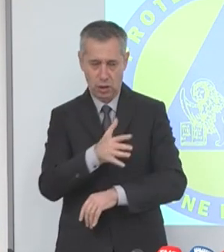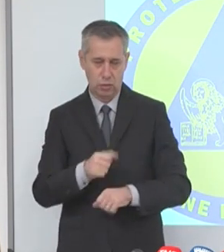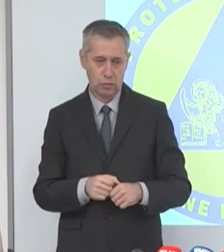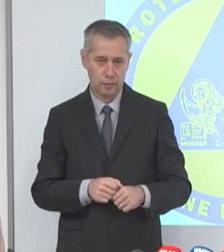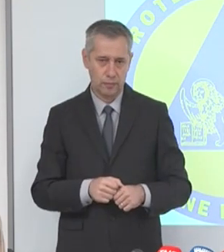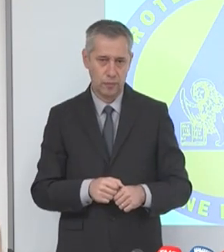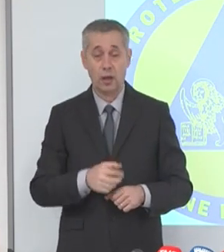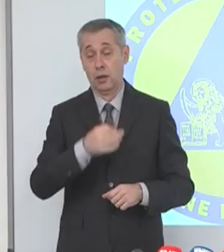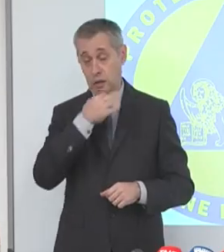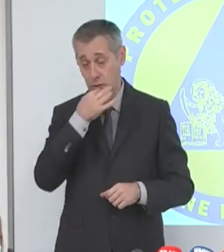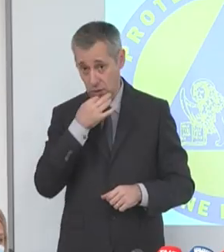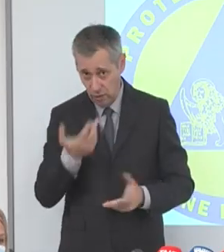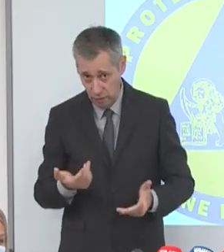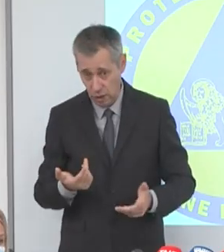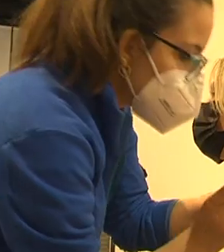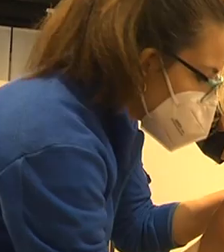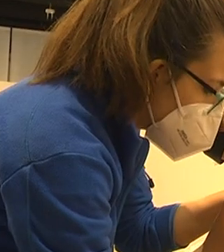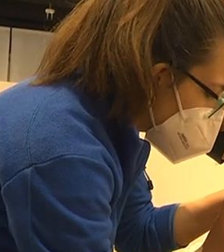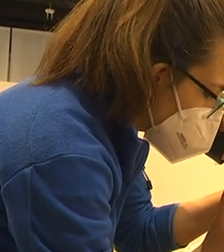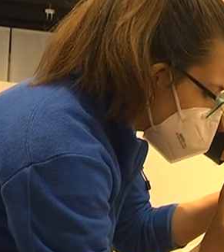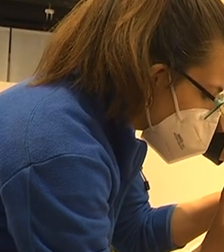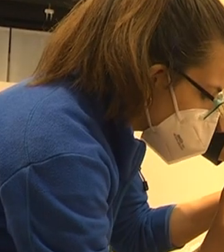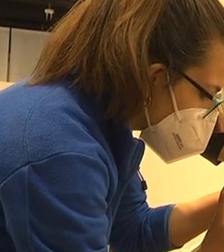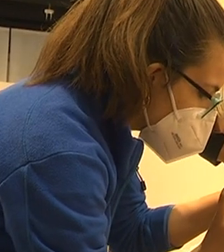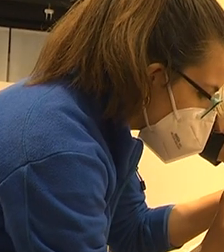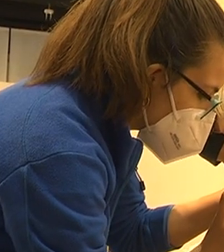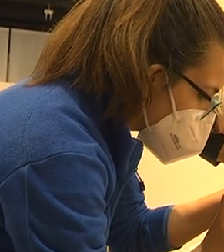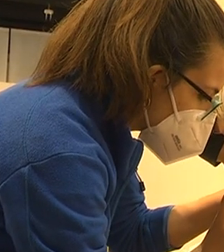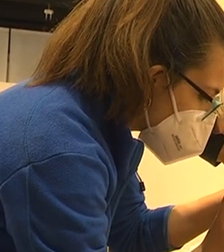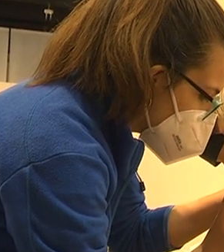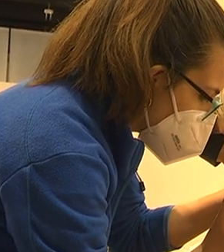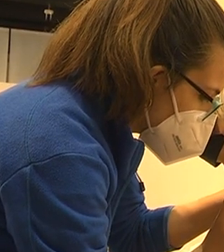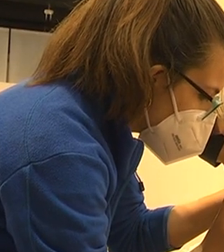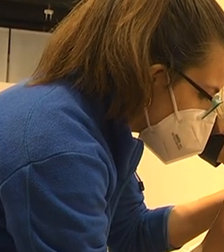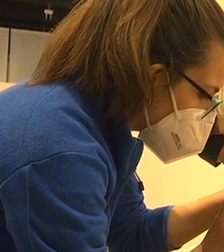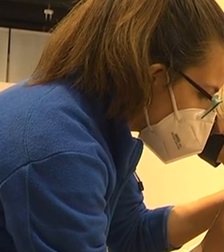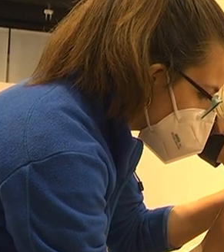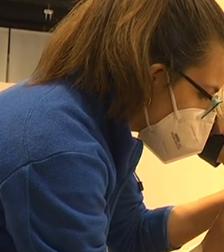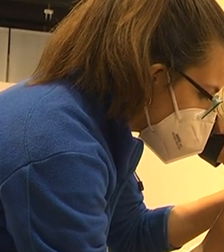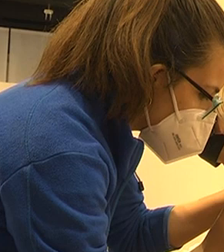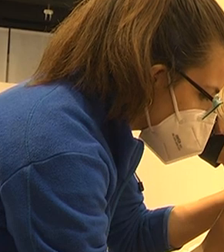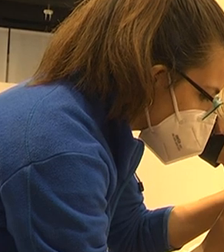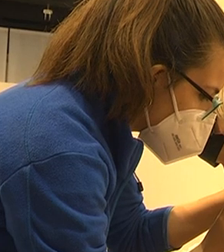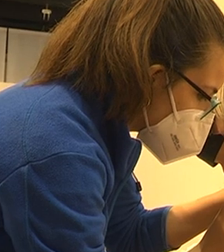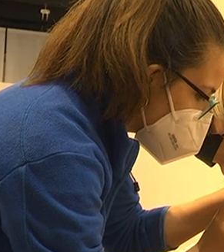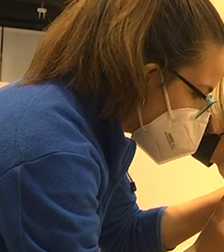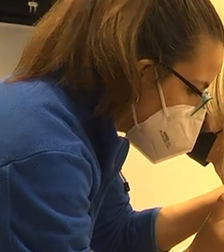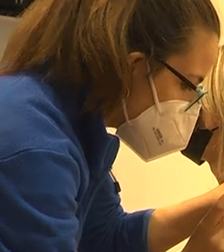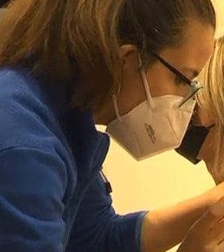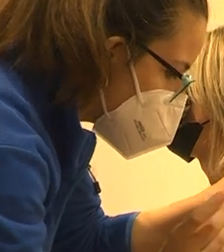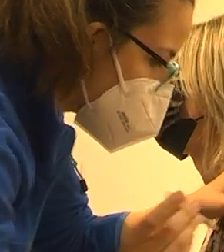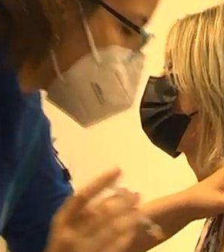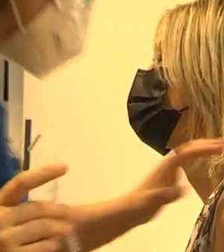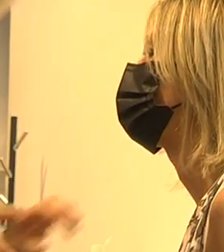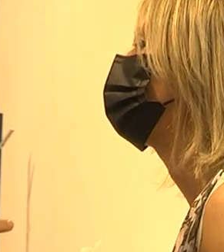quindi enormemente più basso. I morti dal 1 maggio in Veneto sono 53, di cui